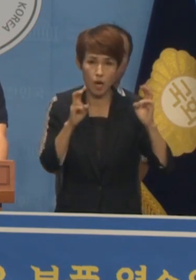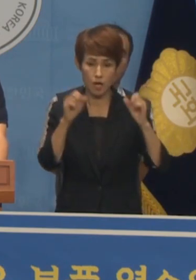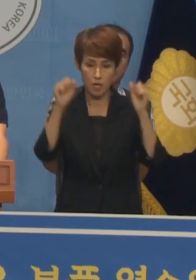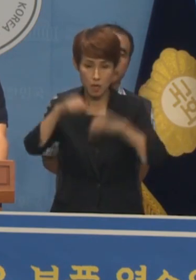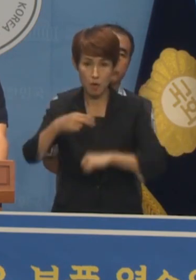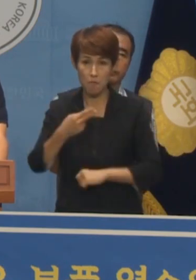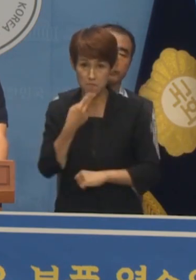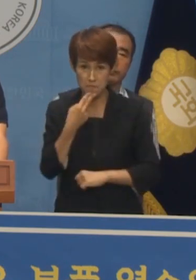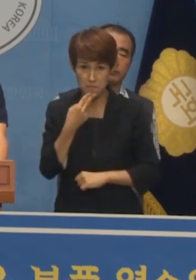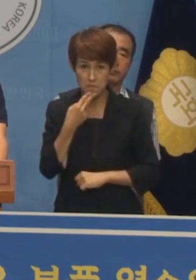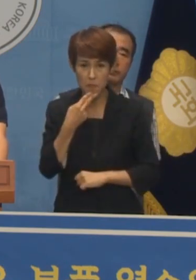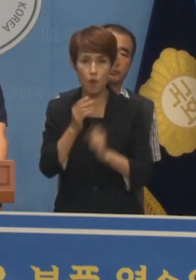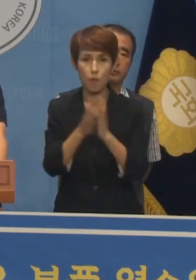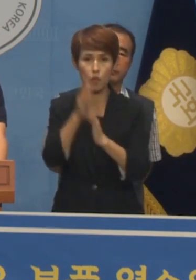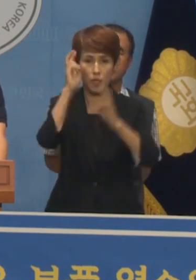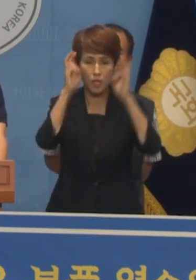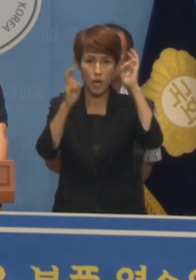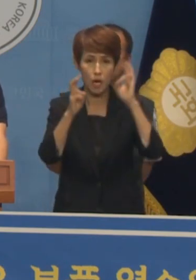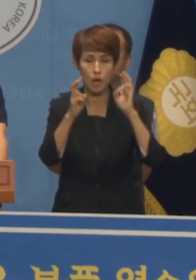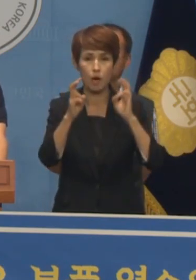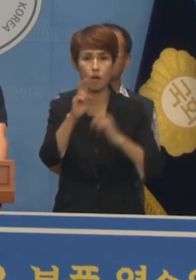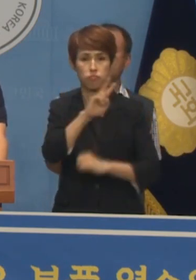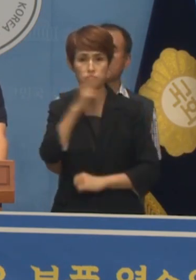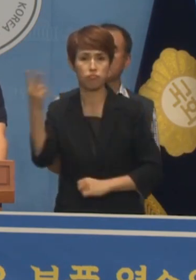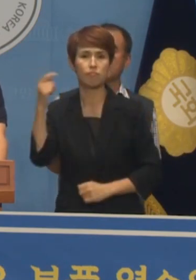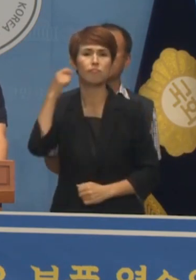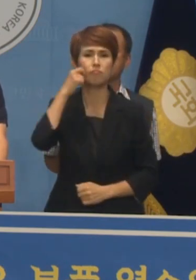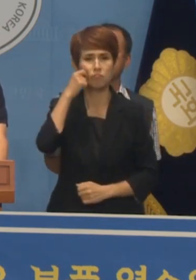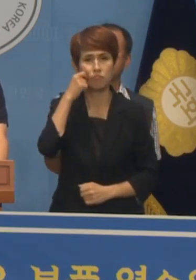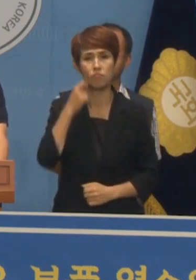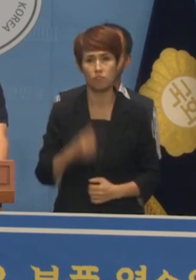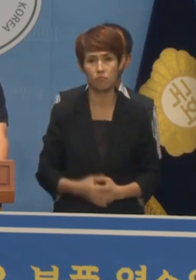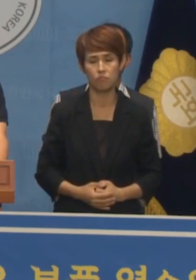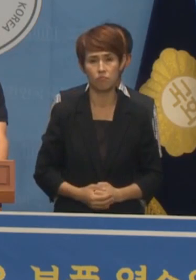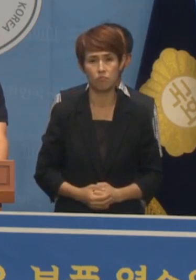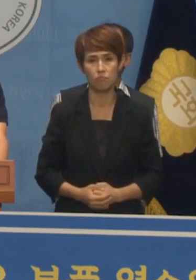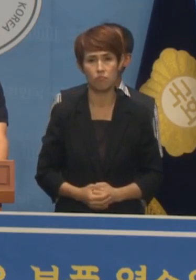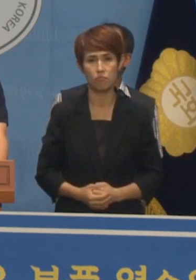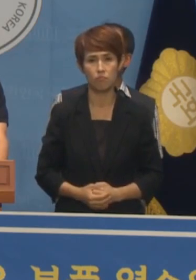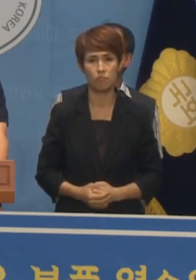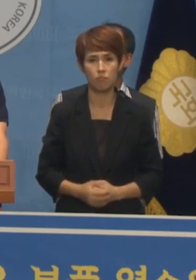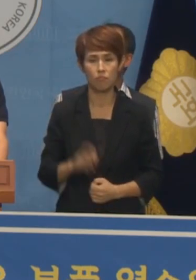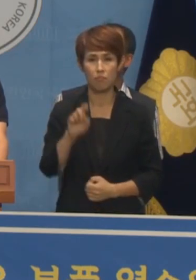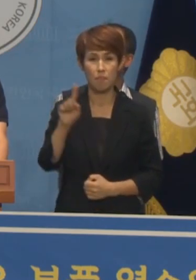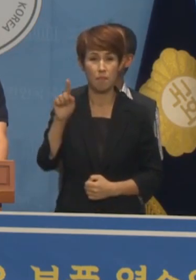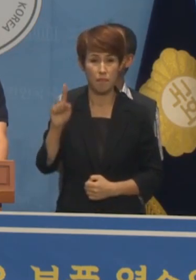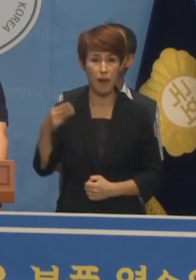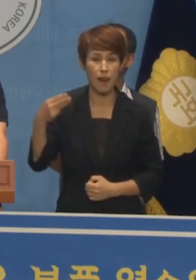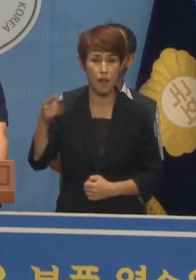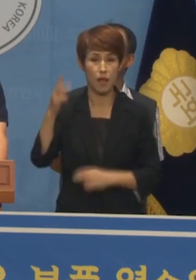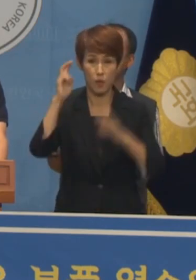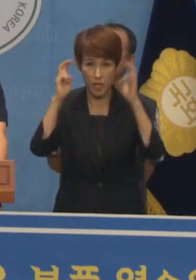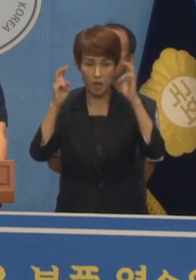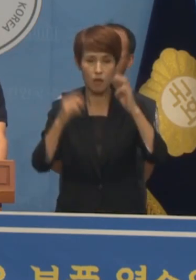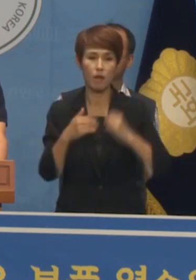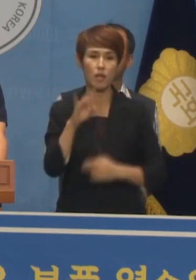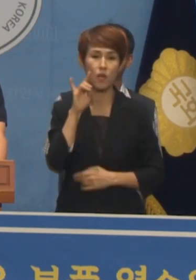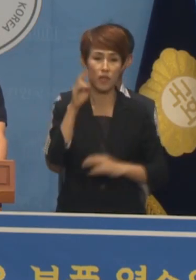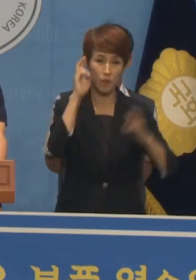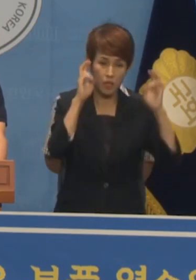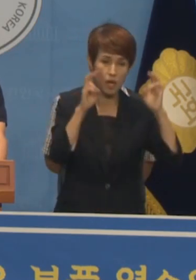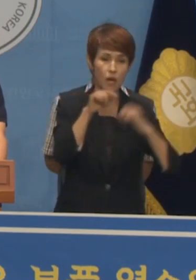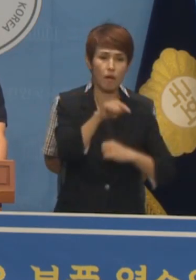말레베어 본사가 갑자기 입장을 바꿀 수 없는 일이라고 생각합니다. 말레베어는 현대차가 한국이든